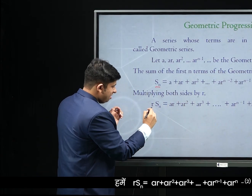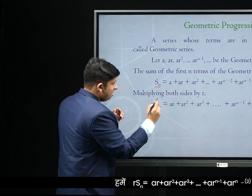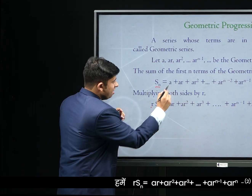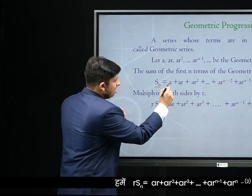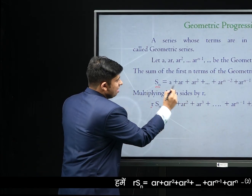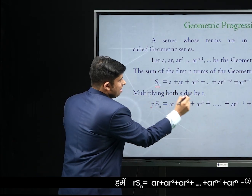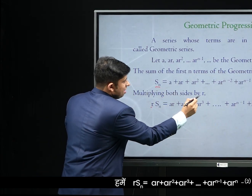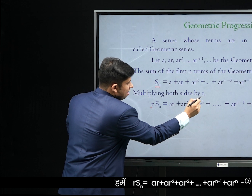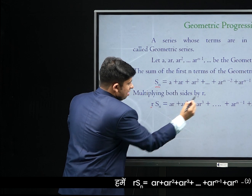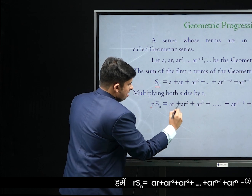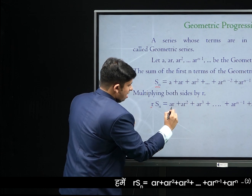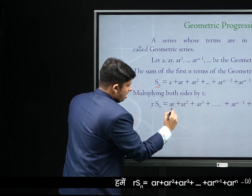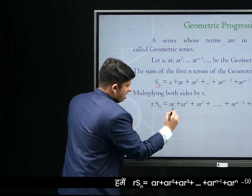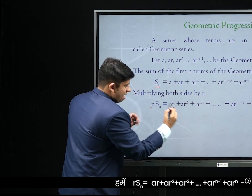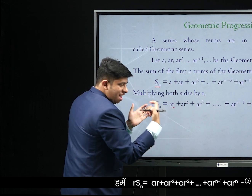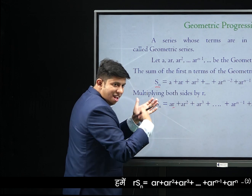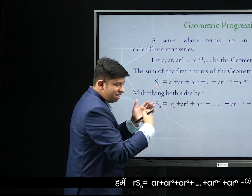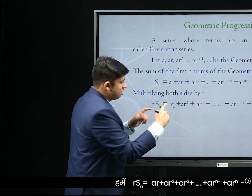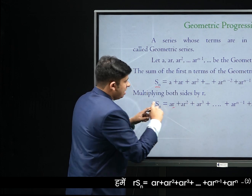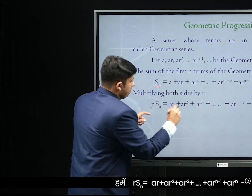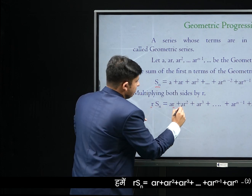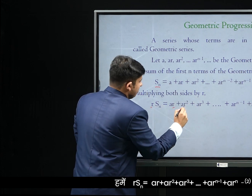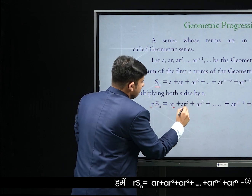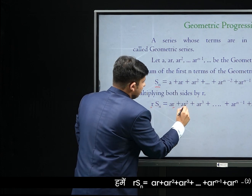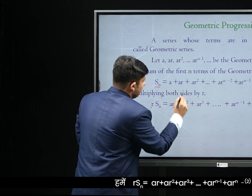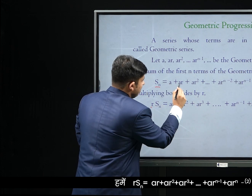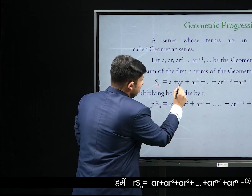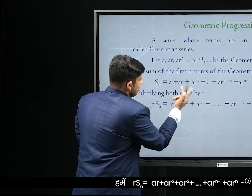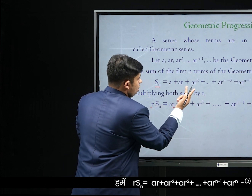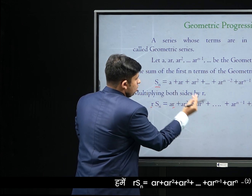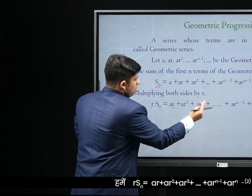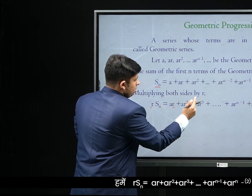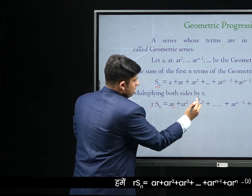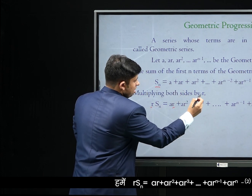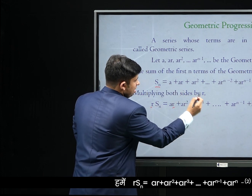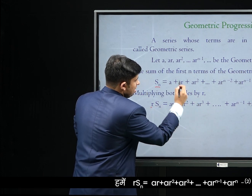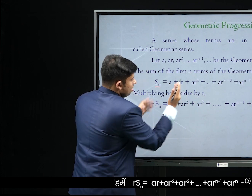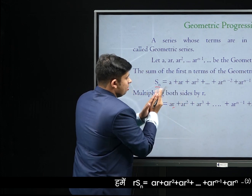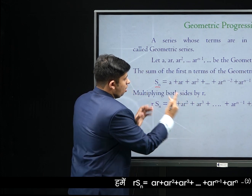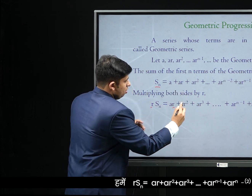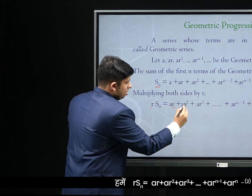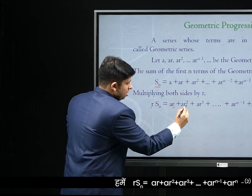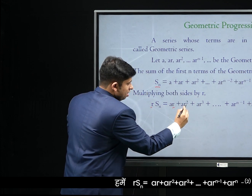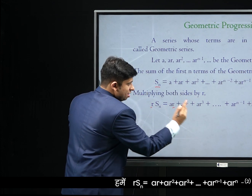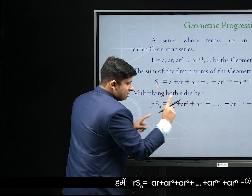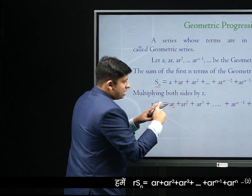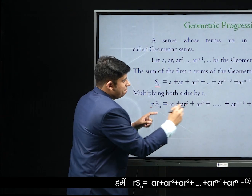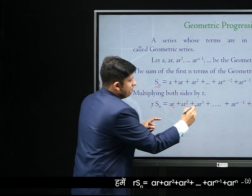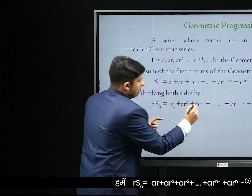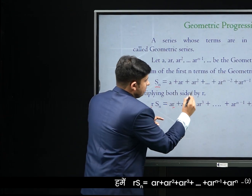AR पावर 3 प्लस AR पावर 4 अप टू प्लस ARN-1 प्लस AR पावर n